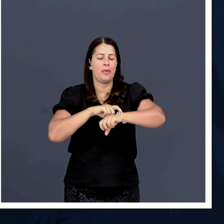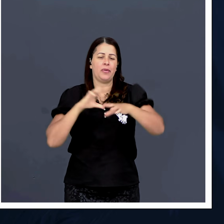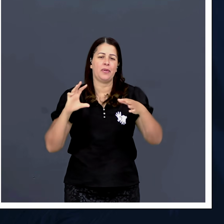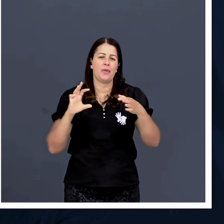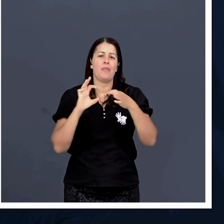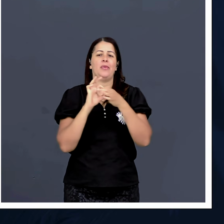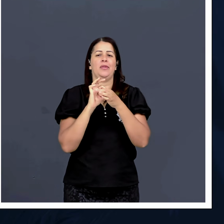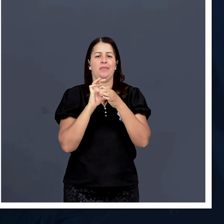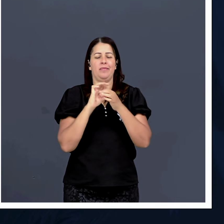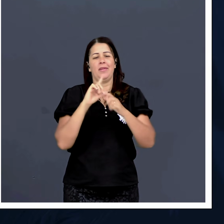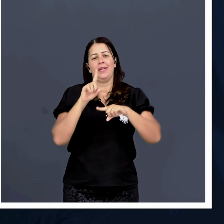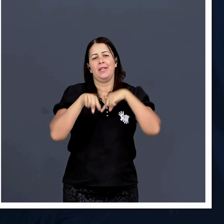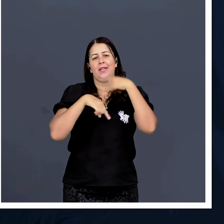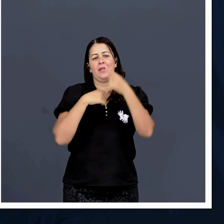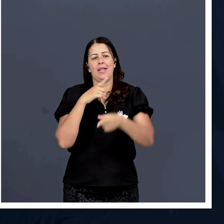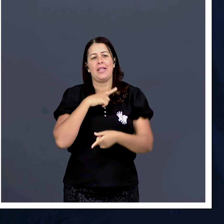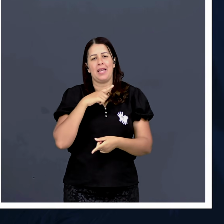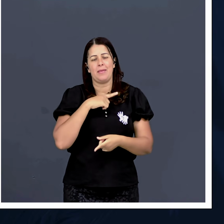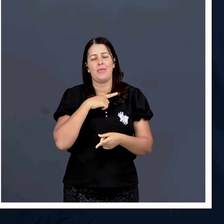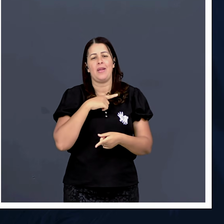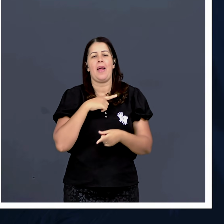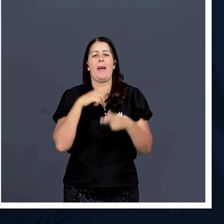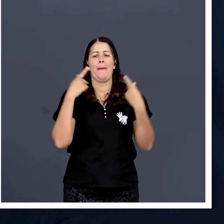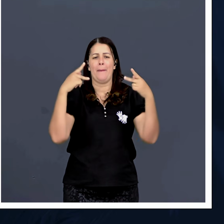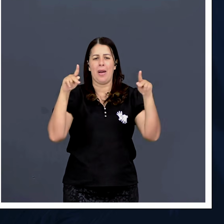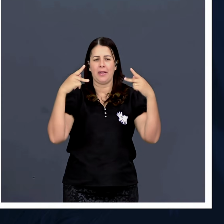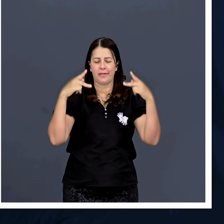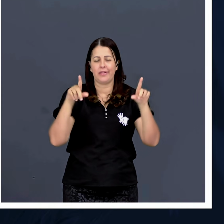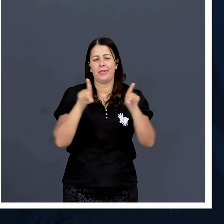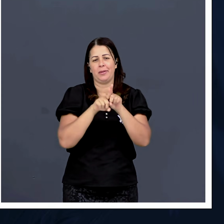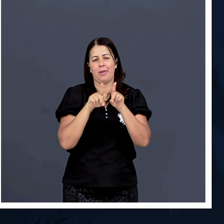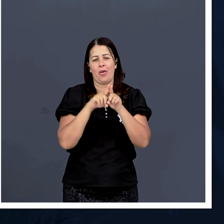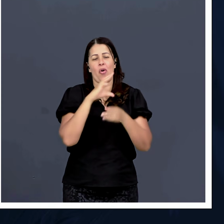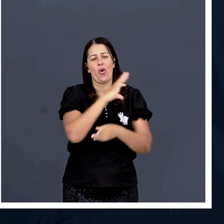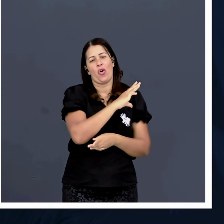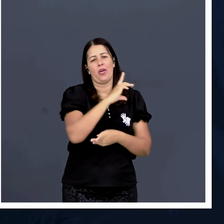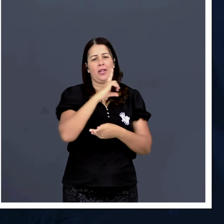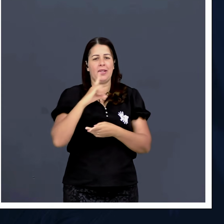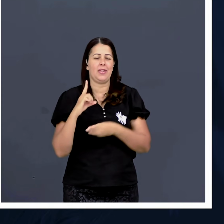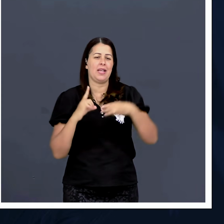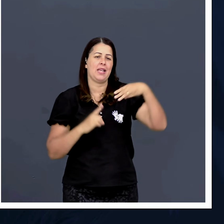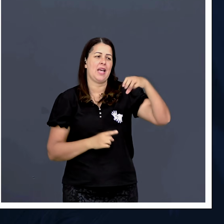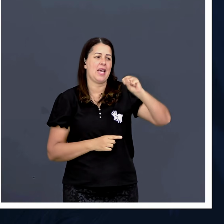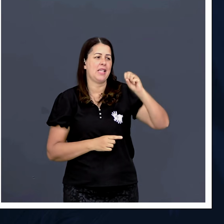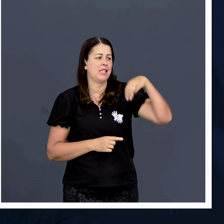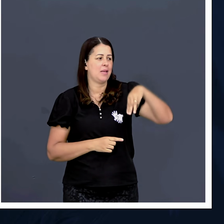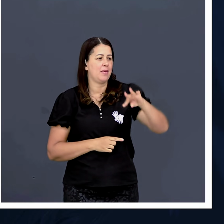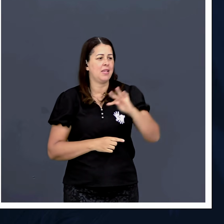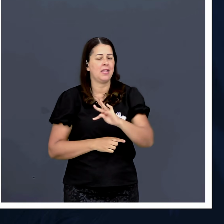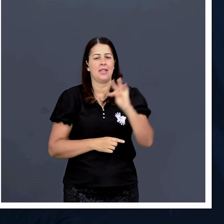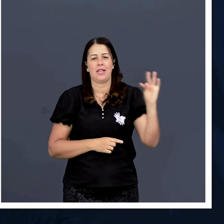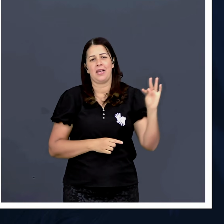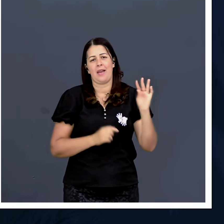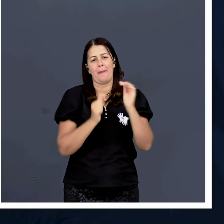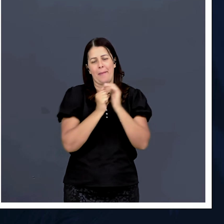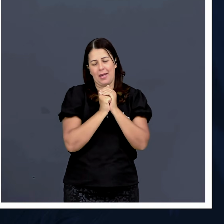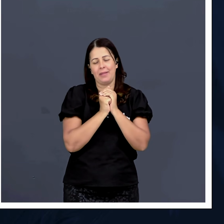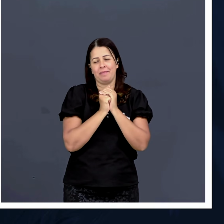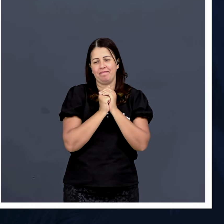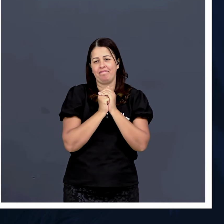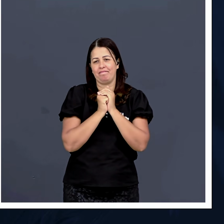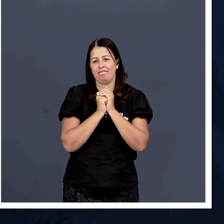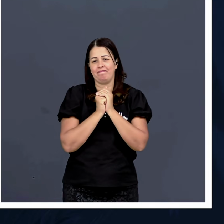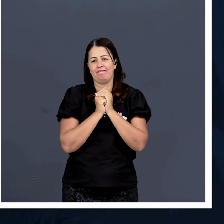comunhão e logo em seguida teremos essa palestra abençoada com o coordenador da SMTT. Amém? Louvado seja Deus por nossa igreja